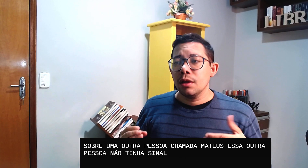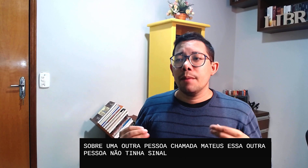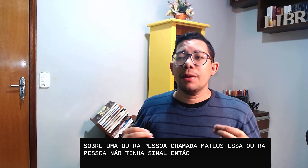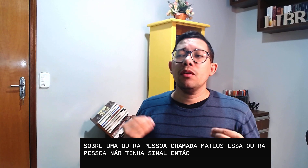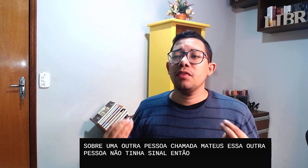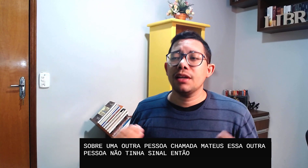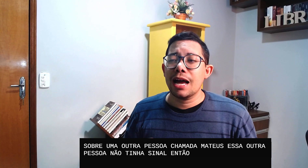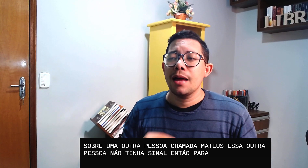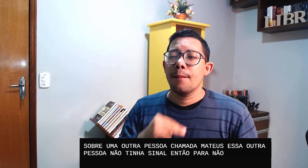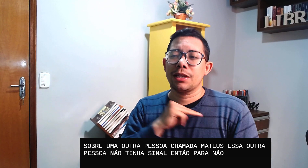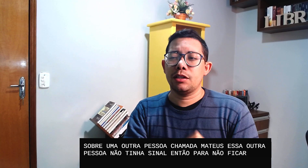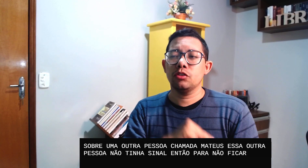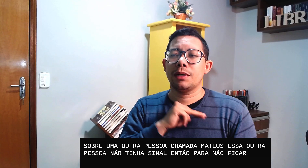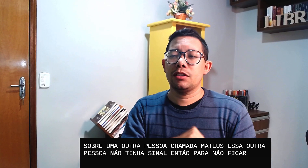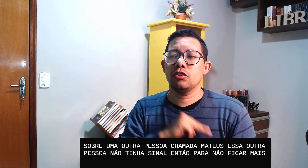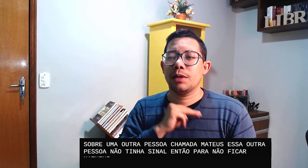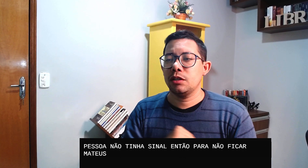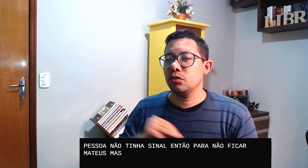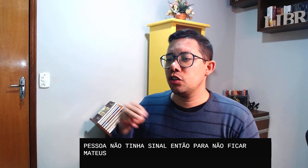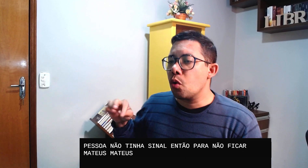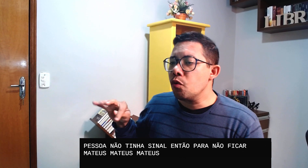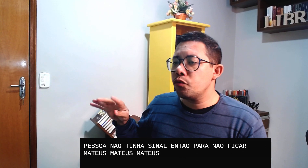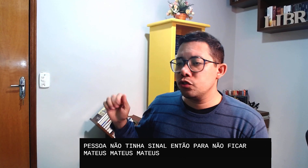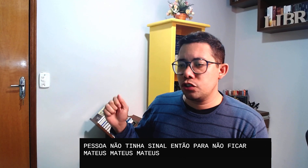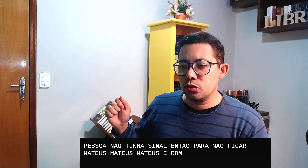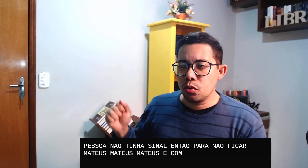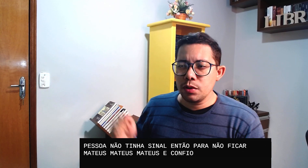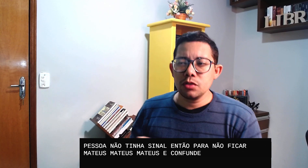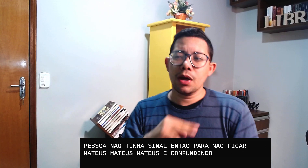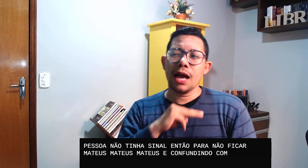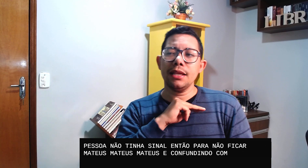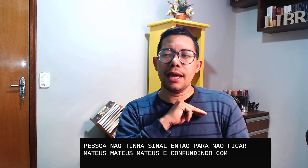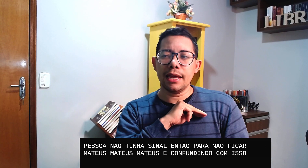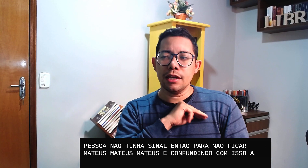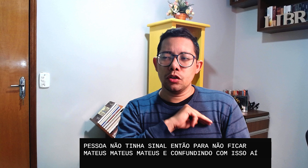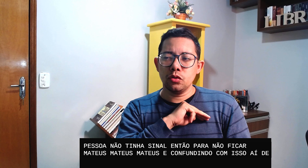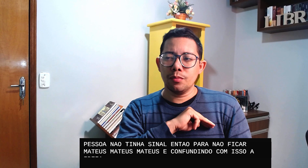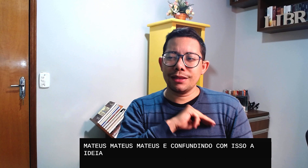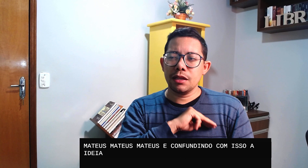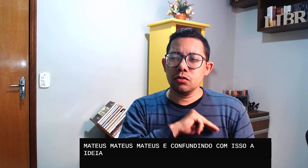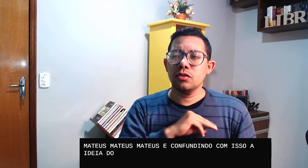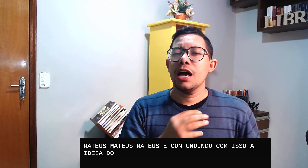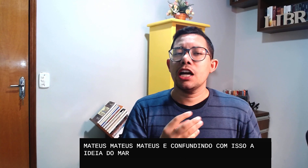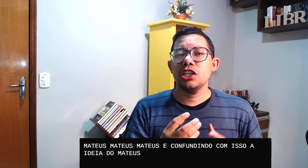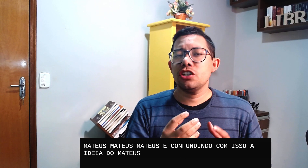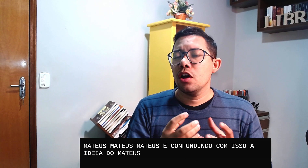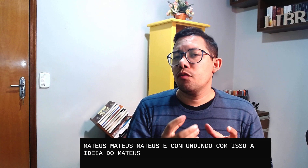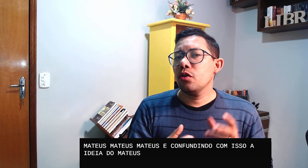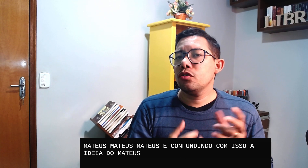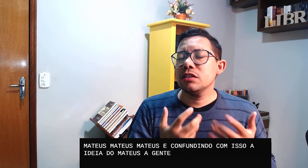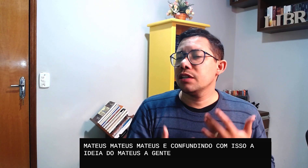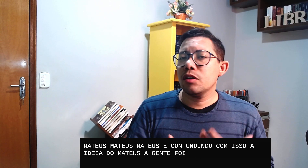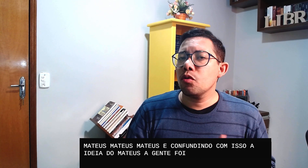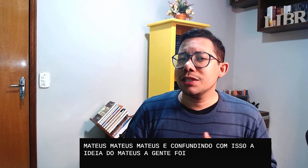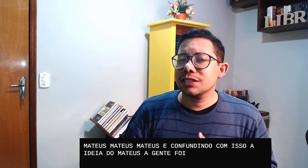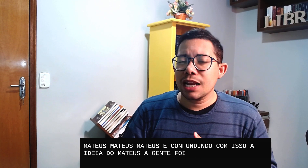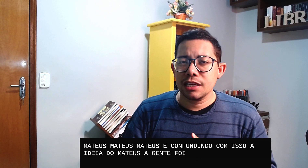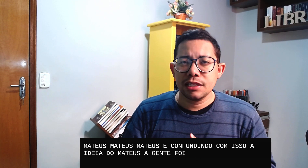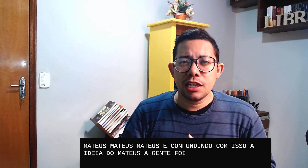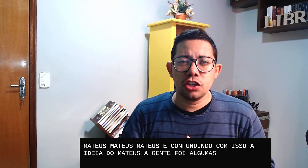para não ficar Mateus, Mateus, Mateus e confundindo com isso, a ideia do Mateus, a gente foi utilizando algumas características.